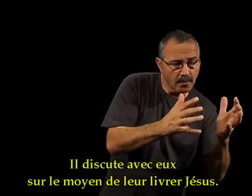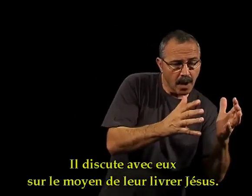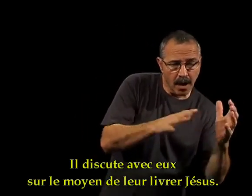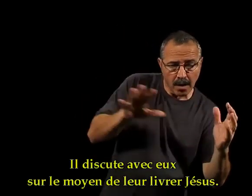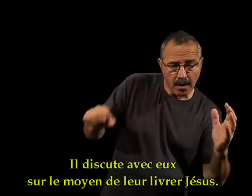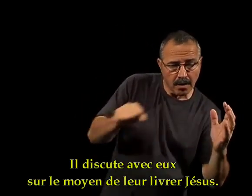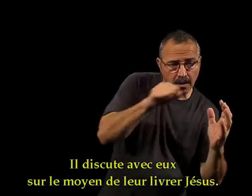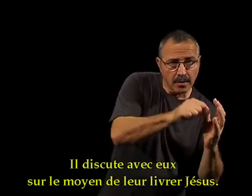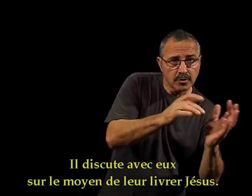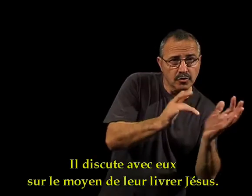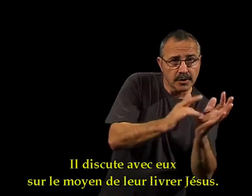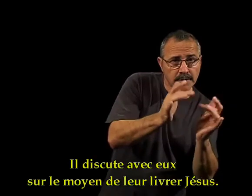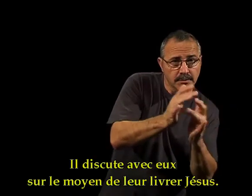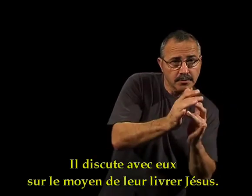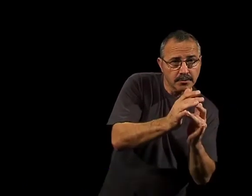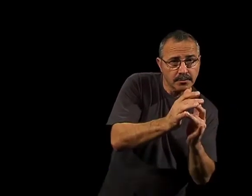leur livrer Jésus.